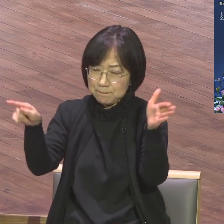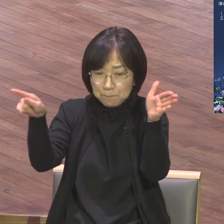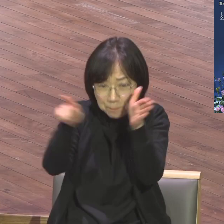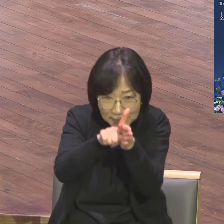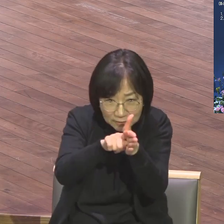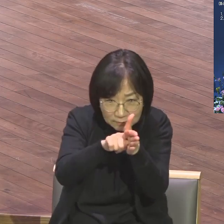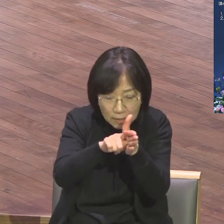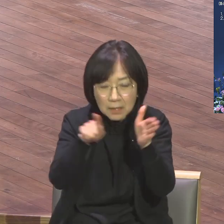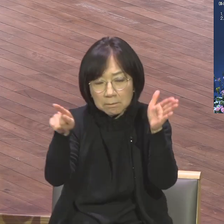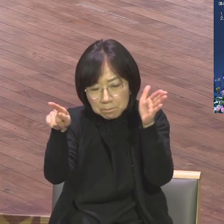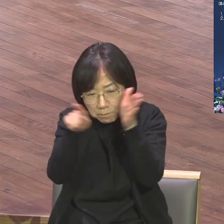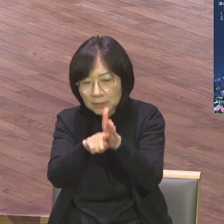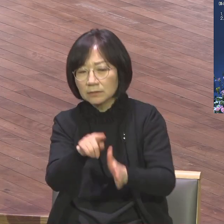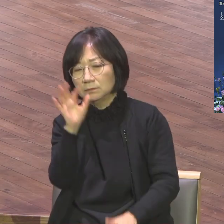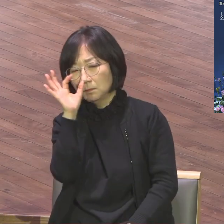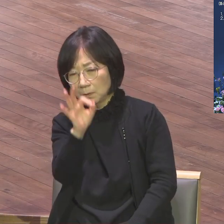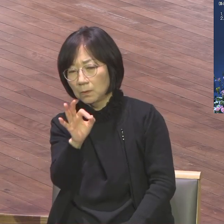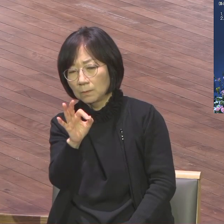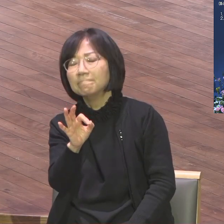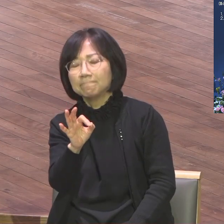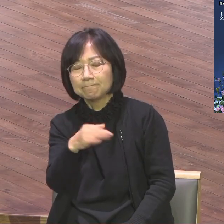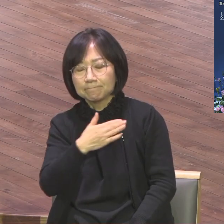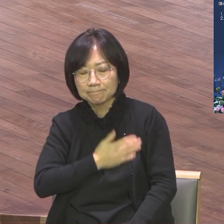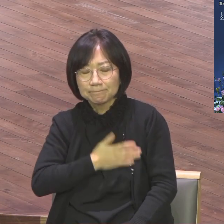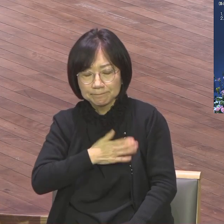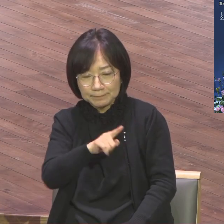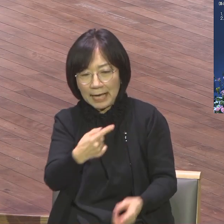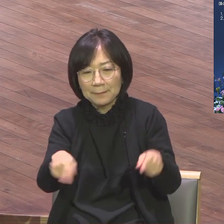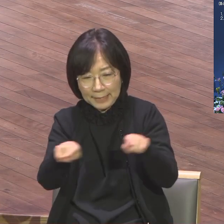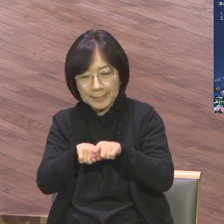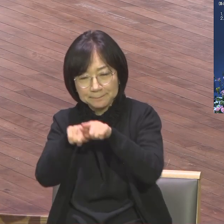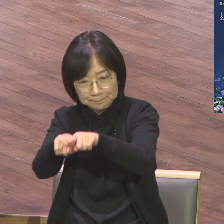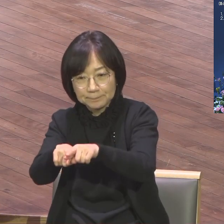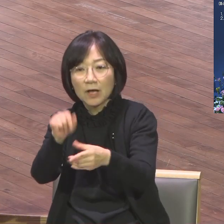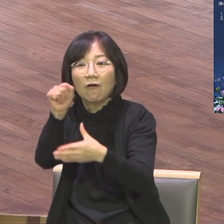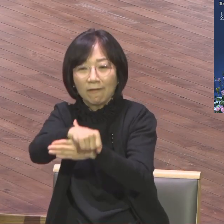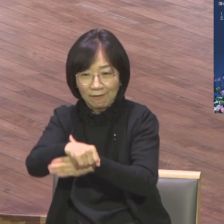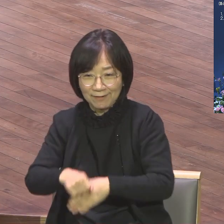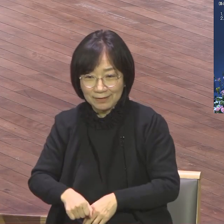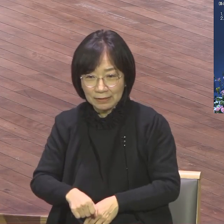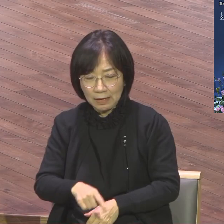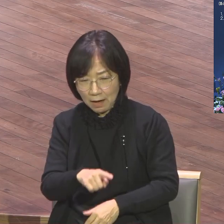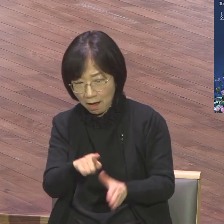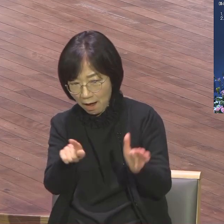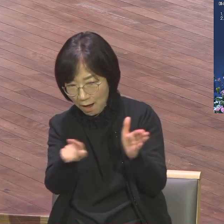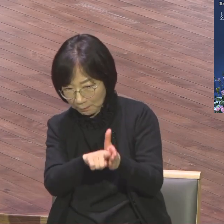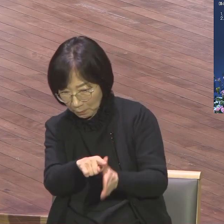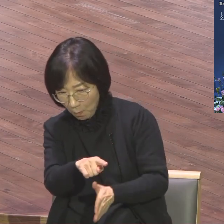그랬어요. 믿음을 보시고 지금 그와 함께 가시는 거예요. 그 믿음 보시고